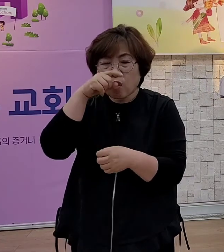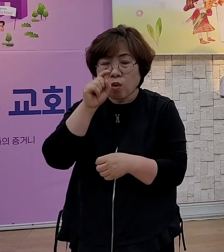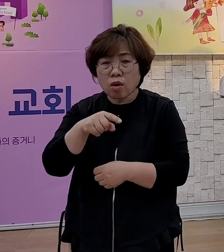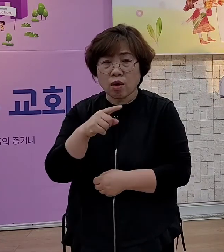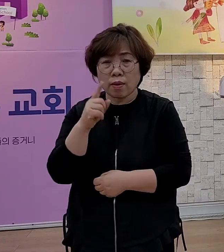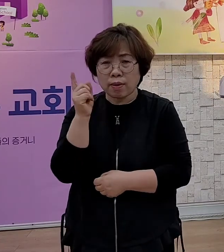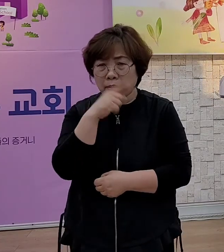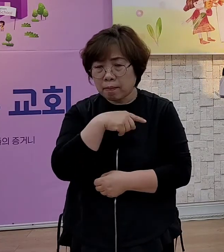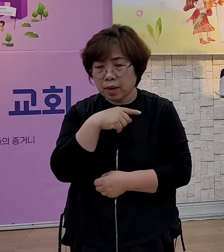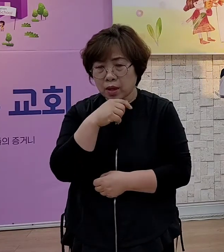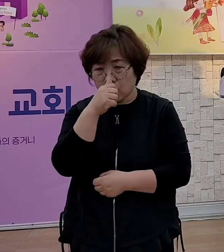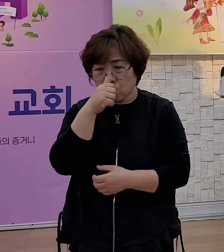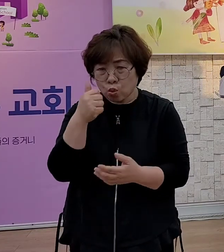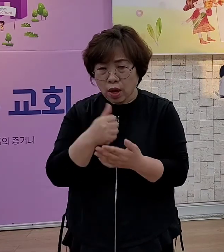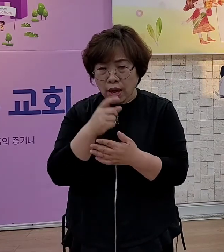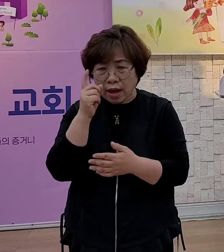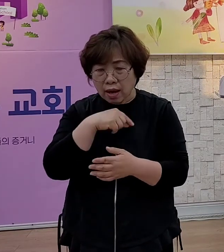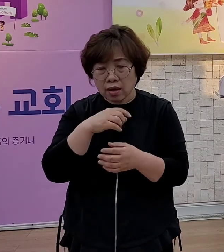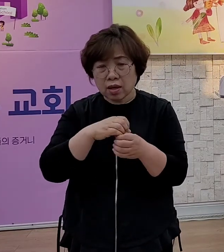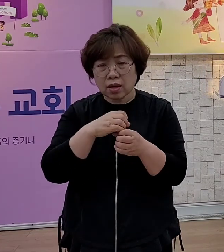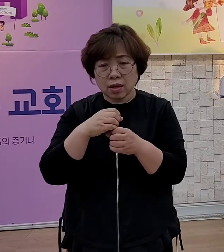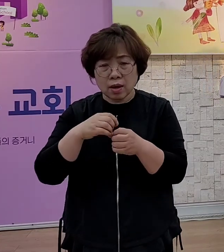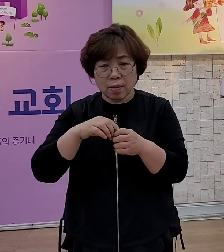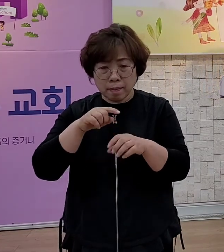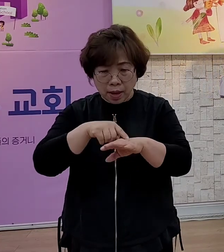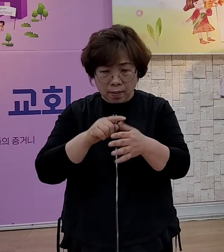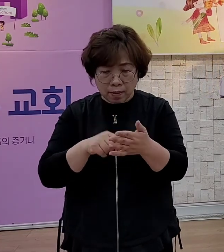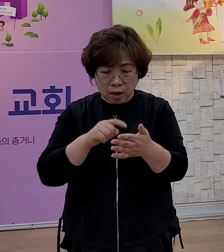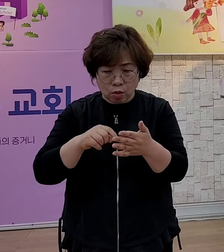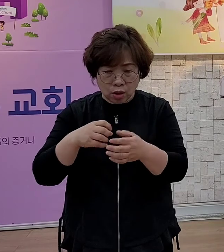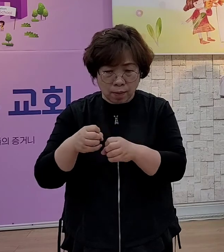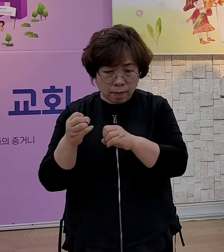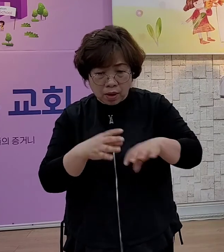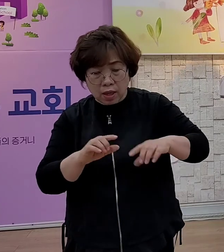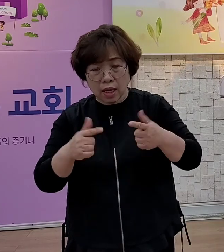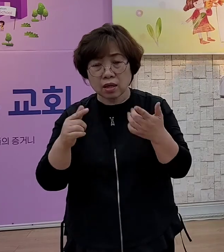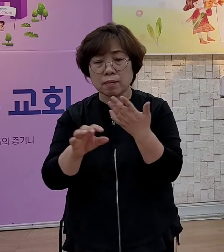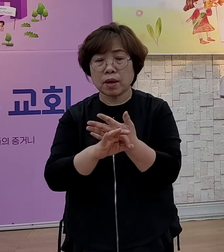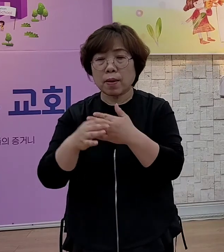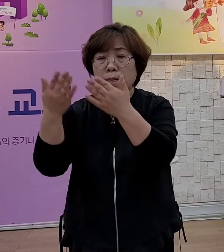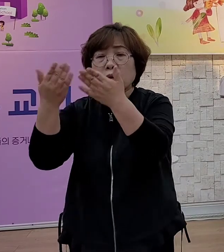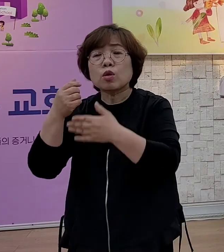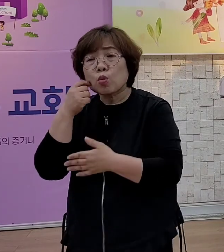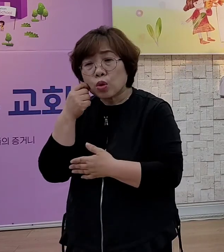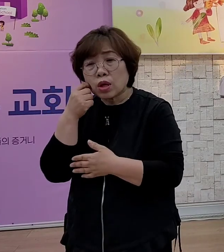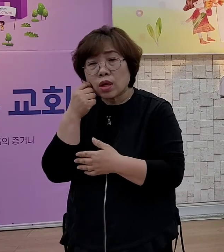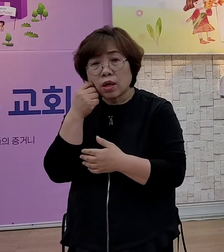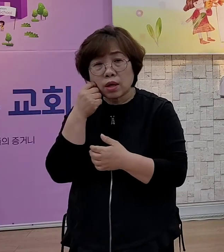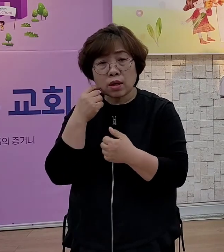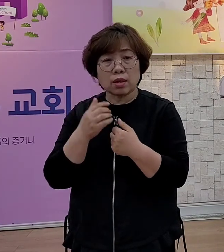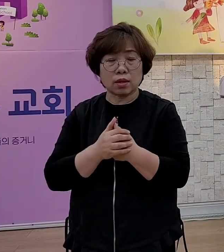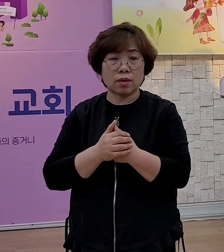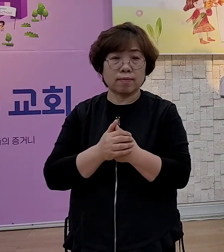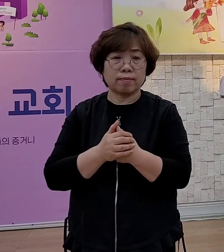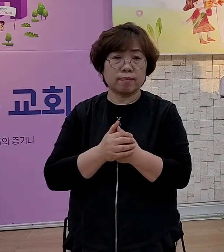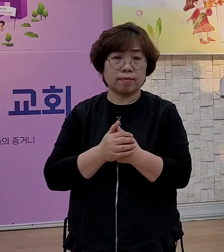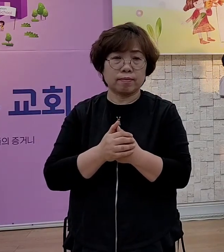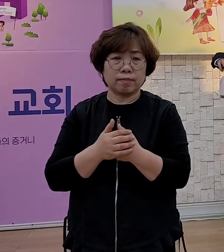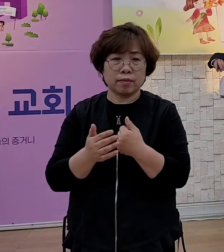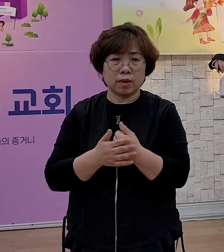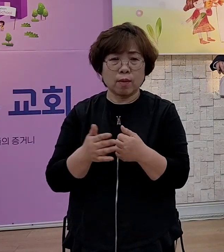이 마음속에서 제거하지 않고서는 이게 안 받아진다. 그러니까 아까 제가 그랬잖아요. 경청에 개무시한다. 오늘